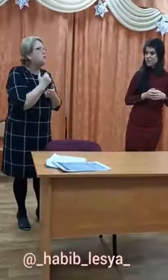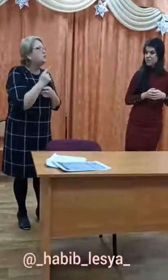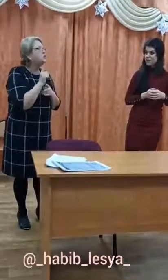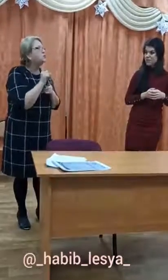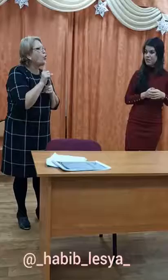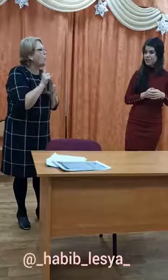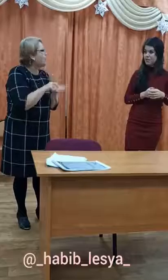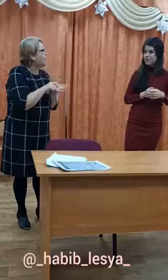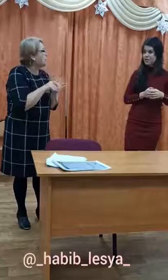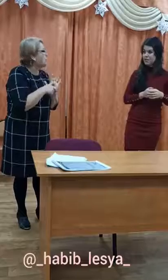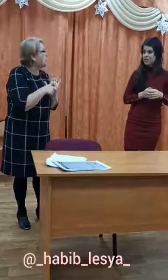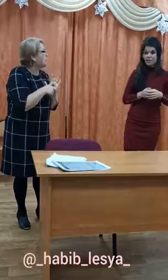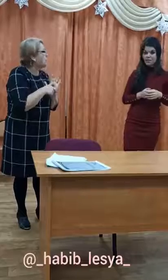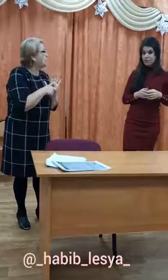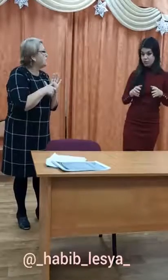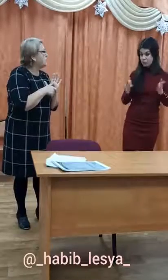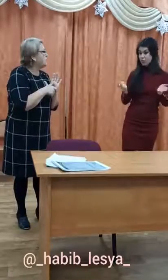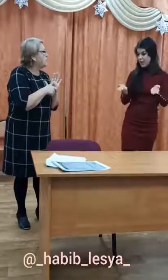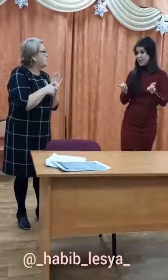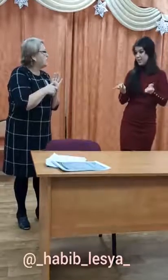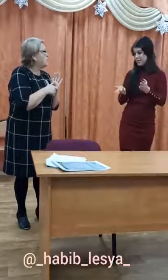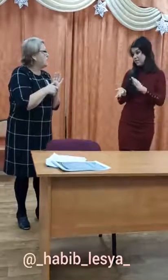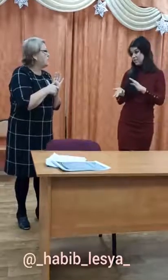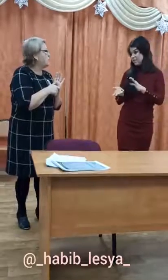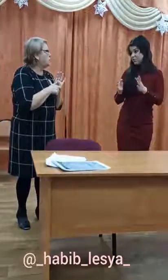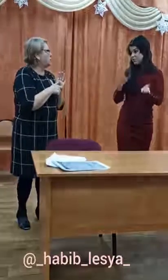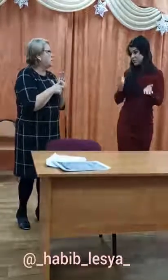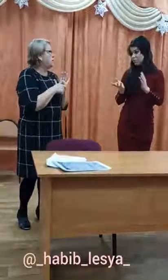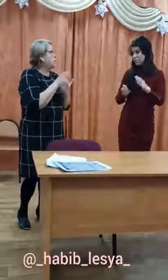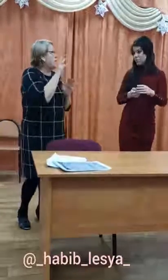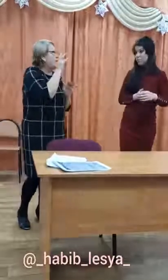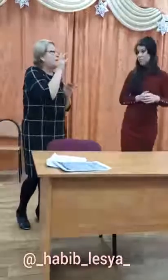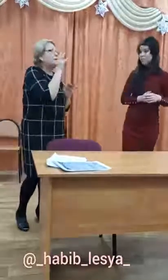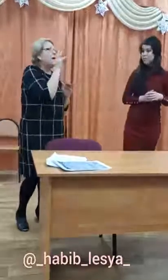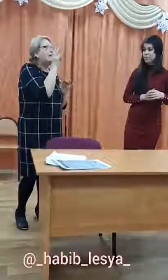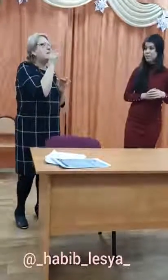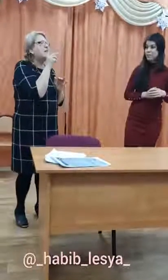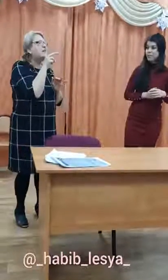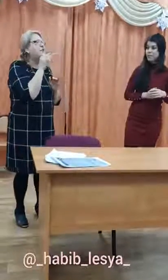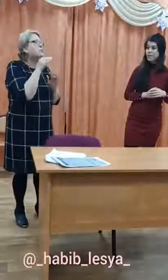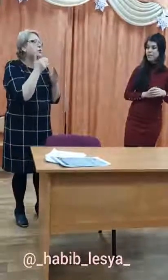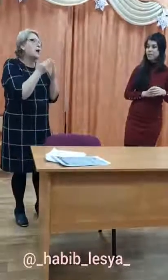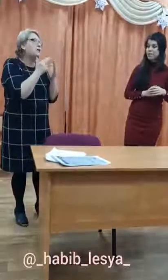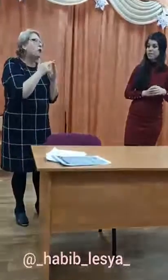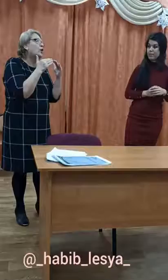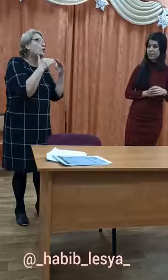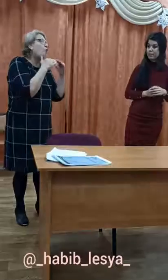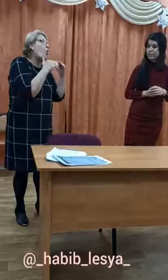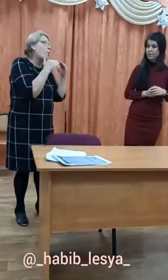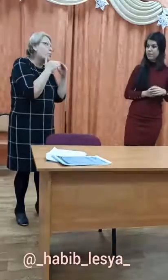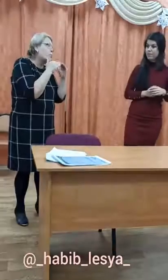Недвижимость что? Парки. Ну да, недвижимость, дом. Это